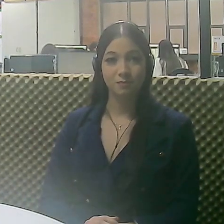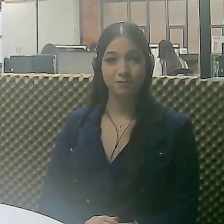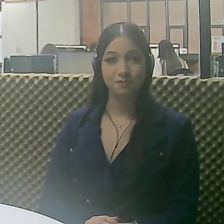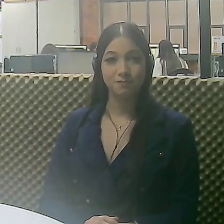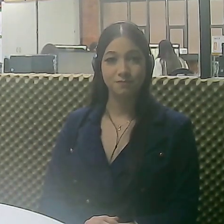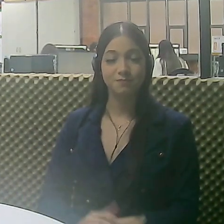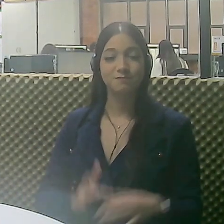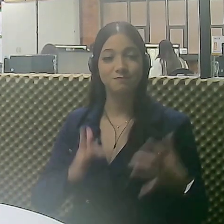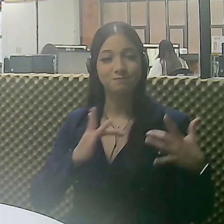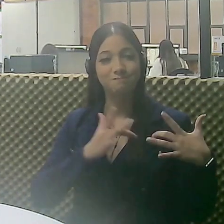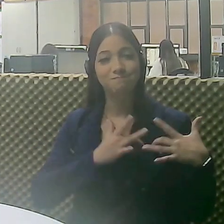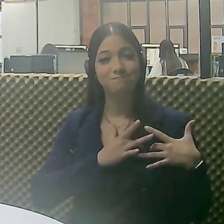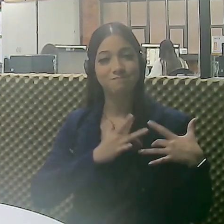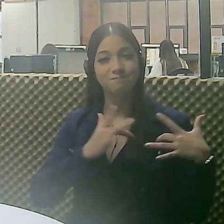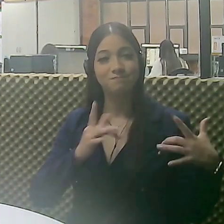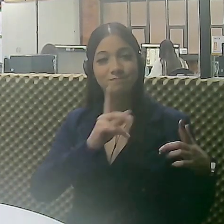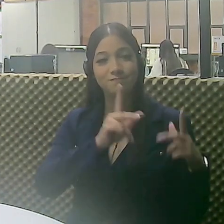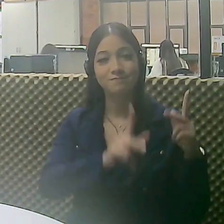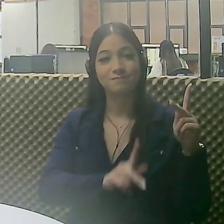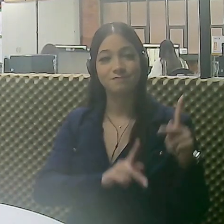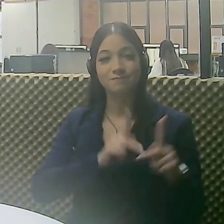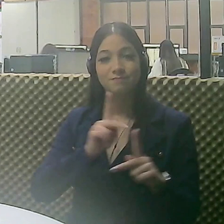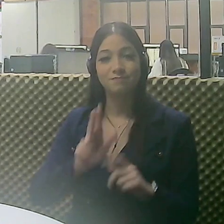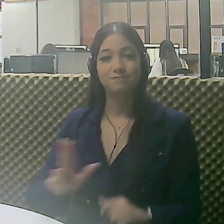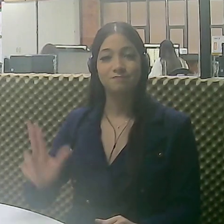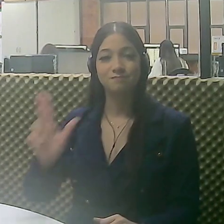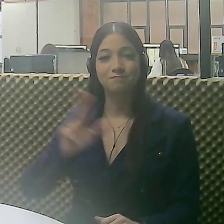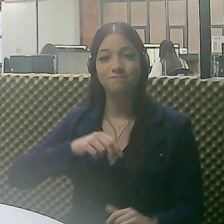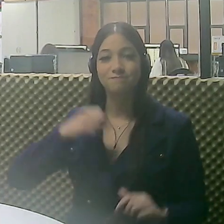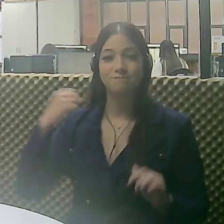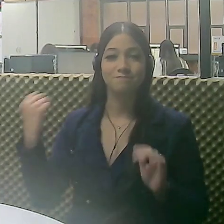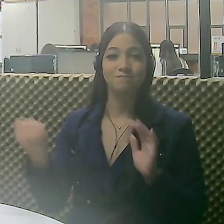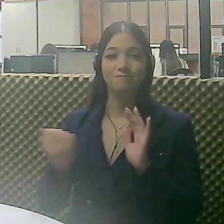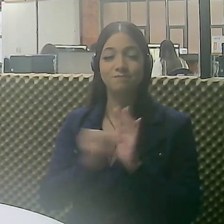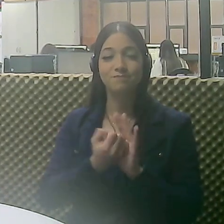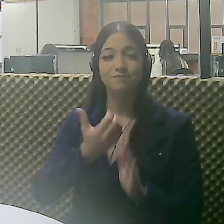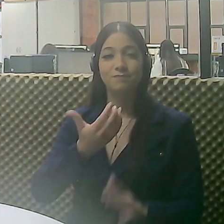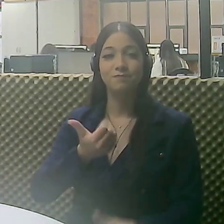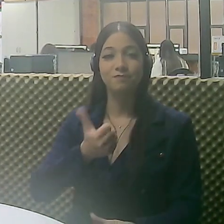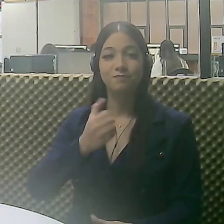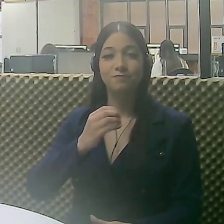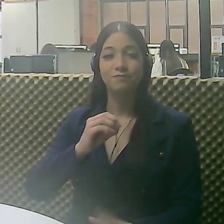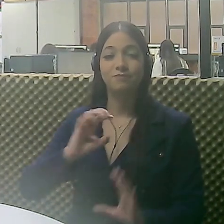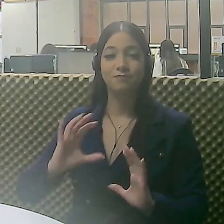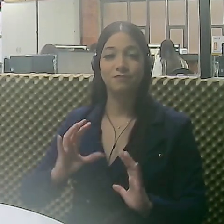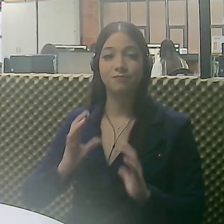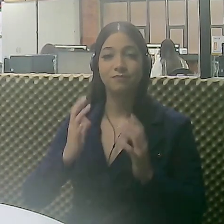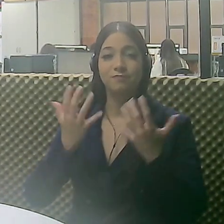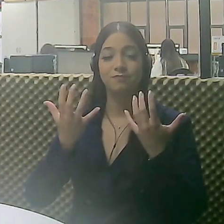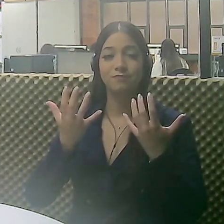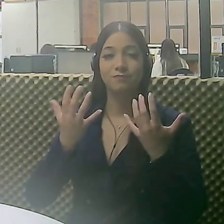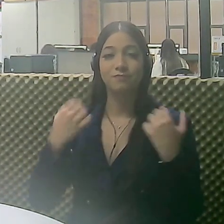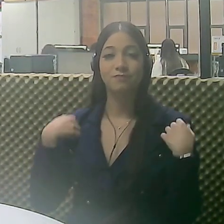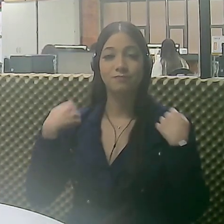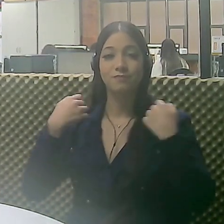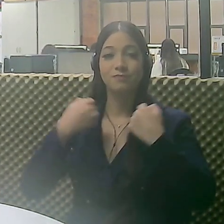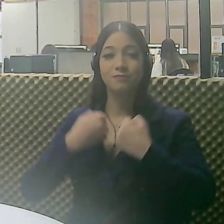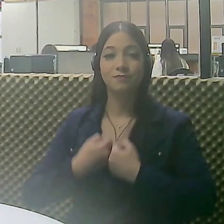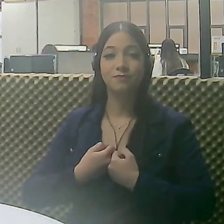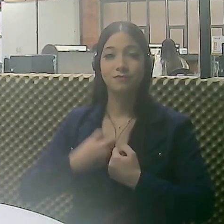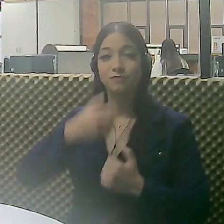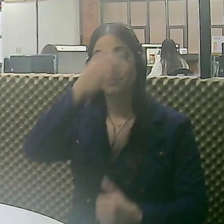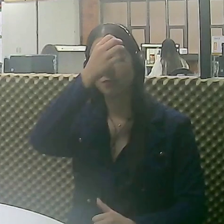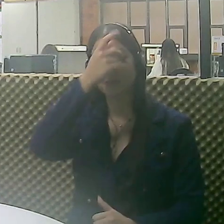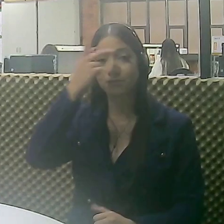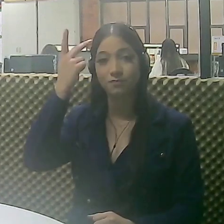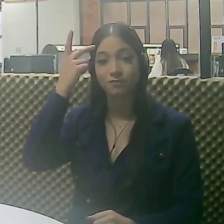A solidariedade da população de Uberlândia fez história na 10ª campanha do agasalho promovida pela Prefeitura ao lado da emissora